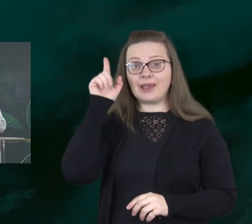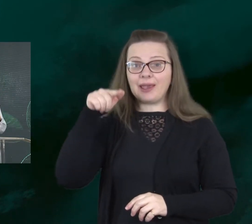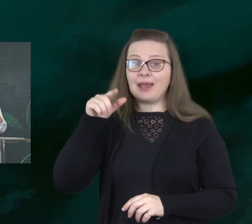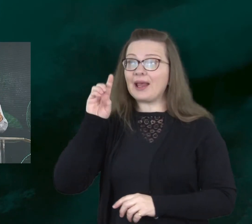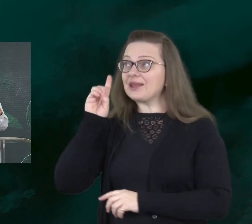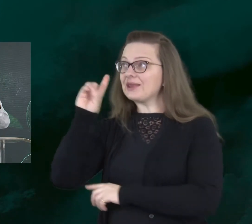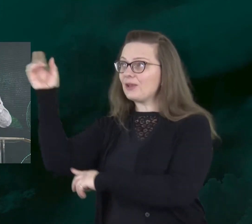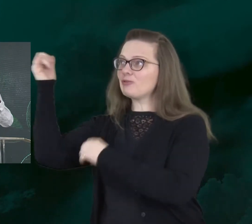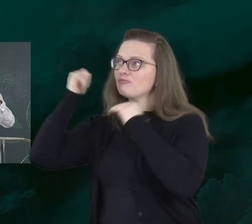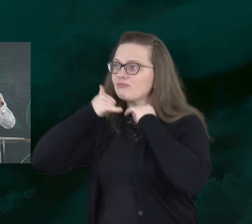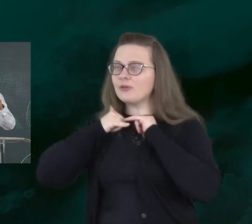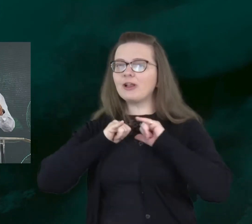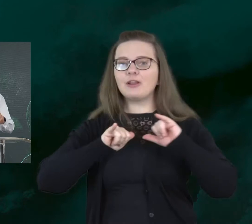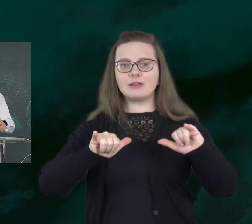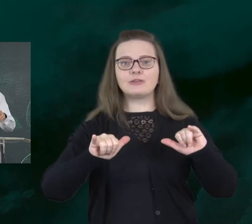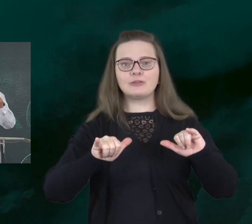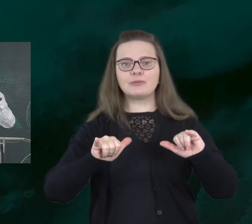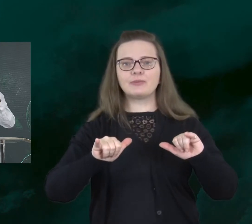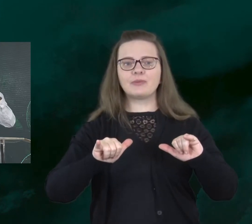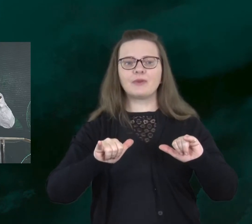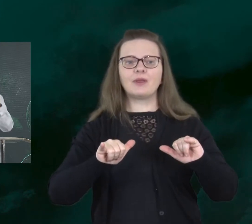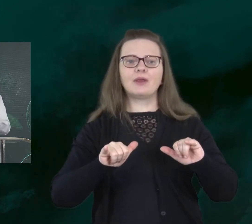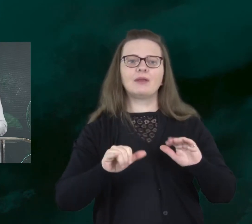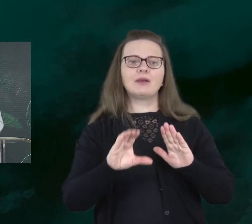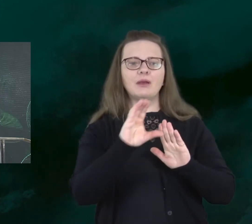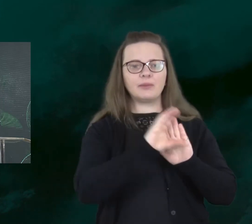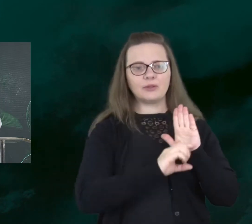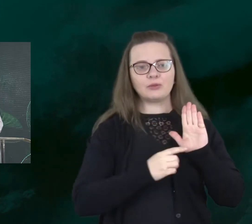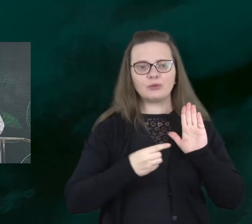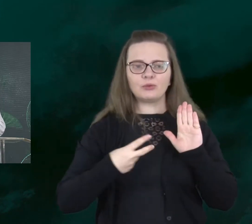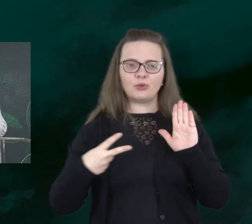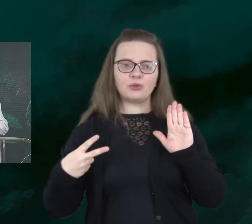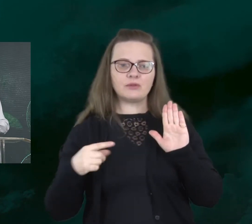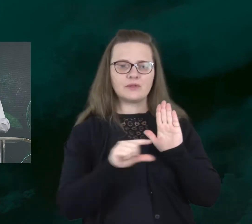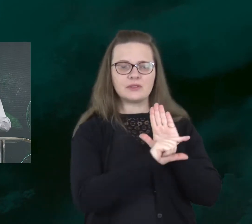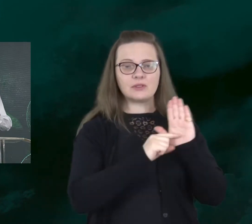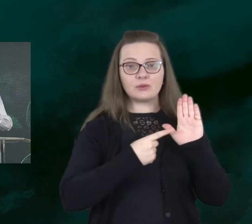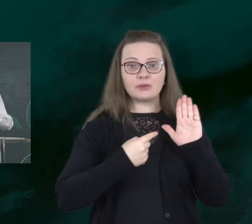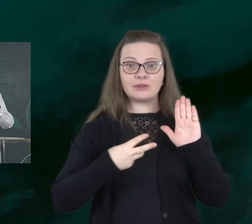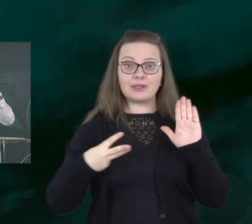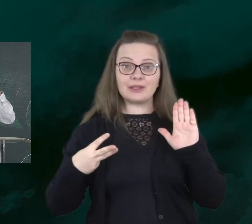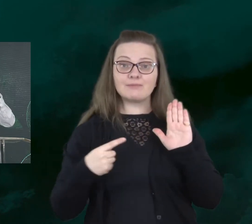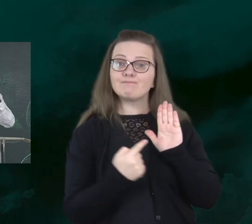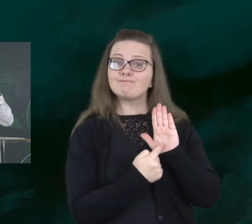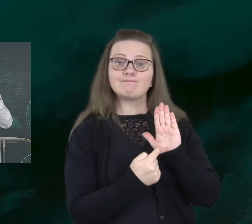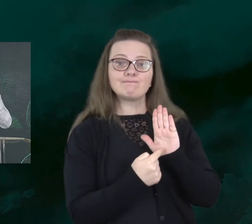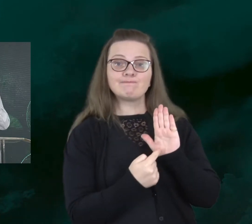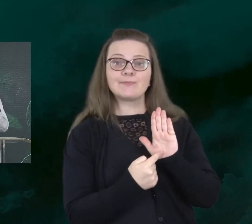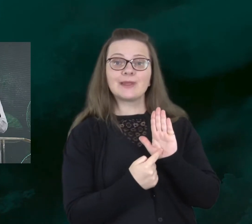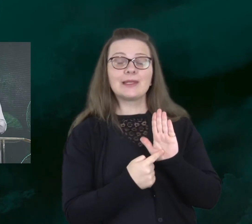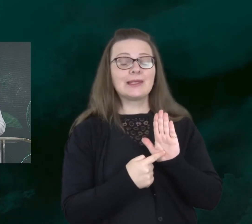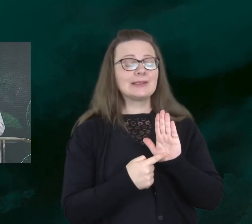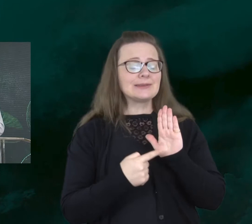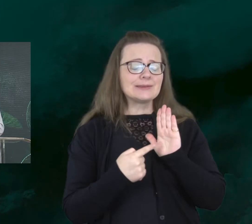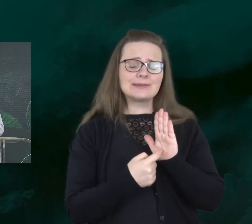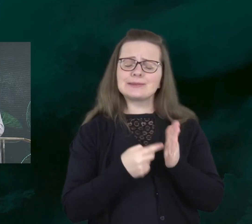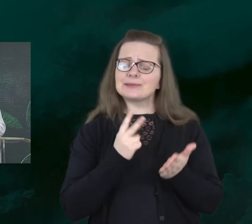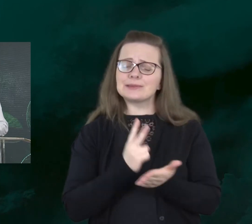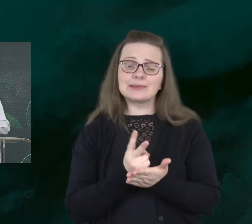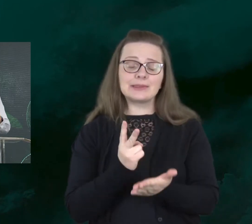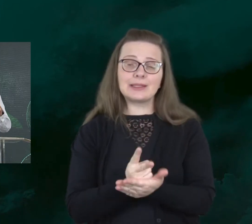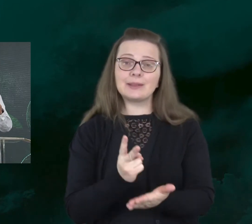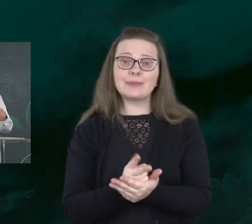Tessalonicenses 2, versículo 13, outra razão ainda temos nós para incessantemente